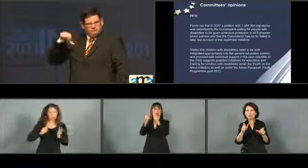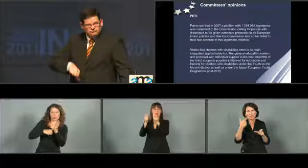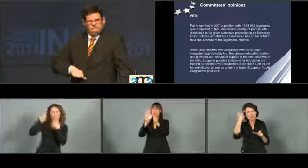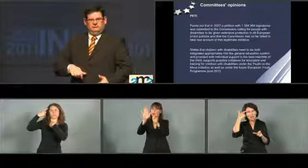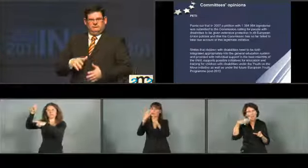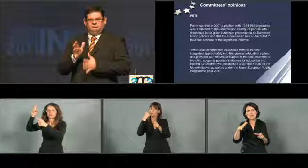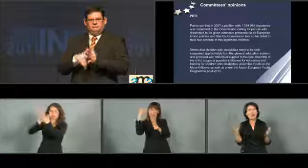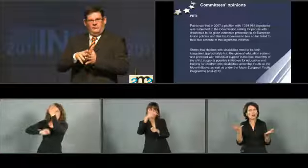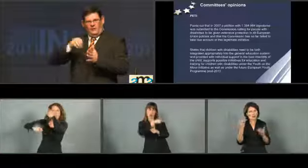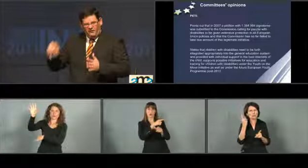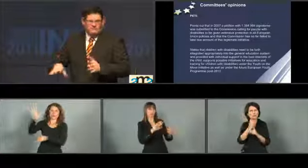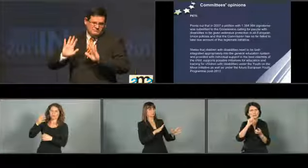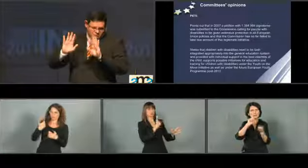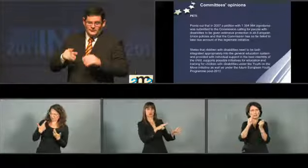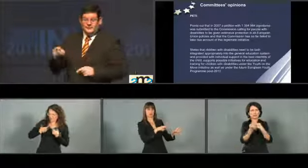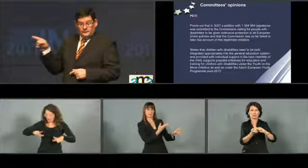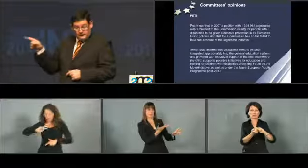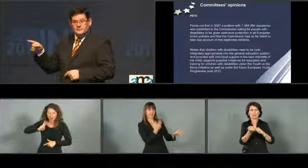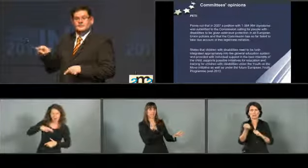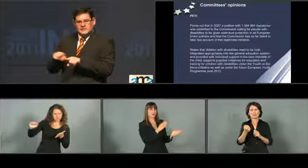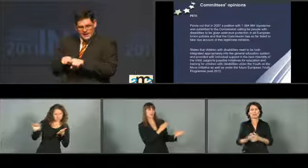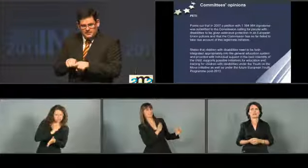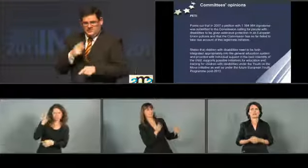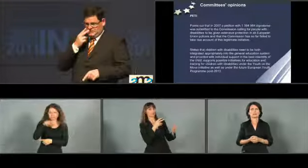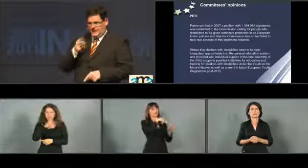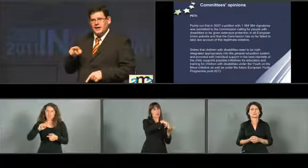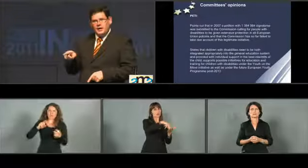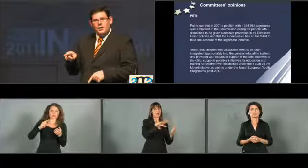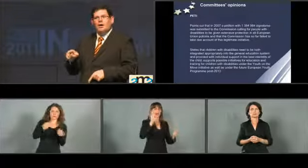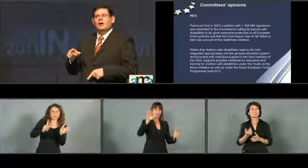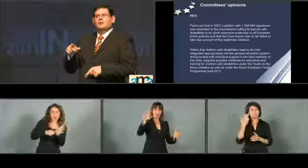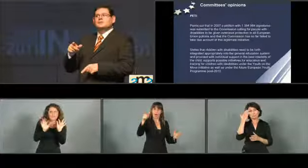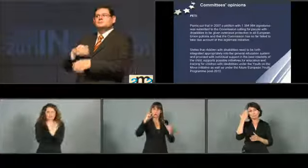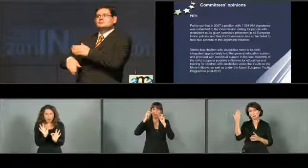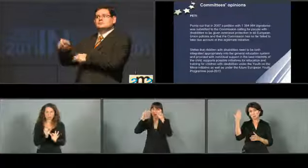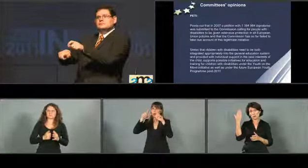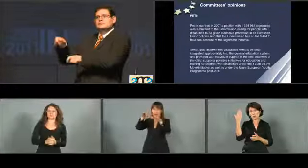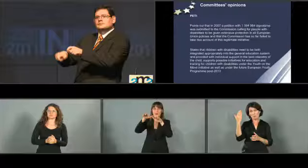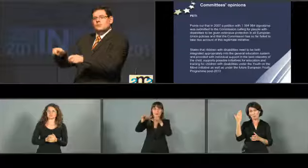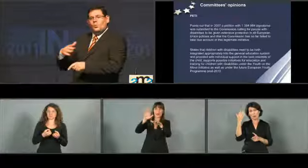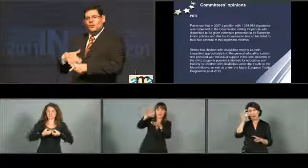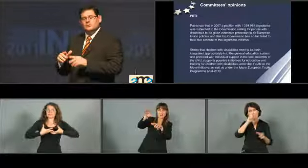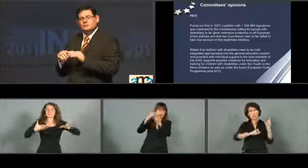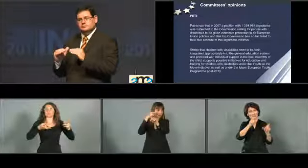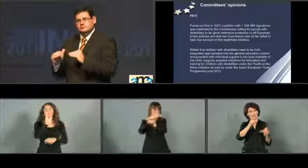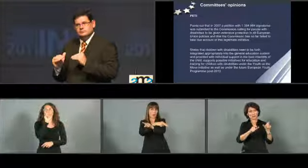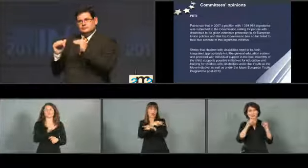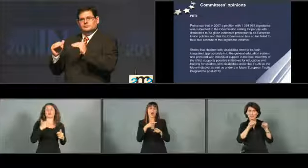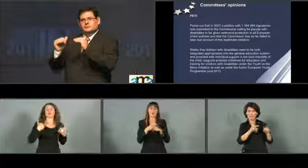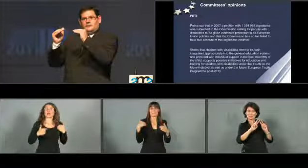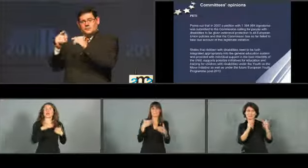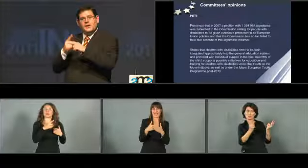malheureusement, font acte, alors qu'ils devraient, au contraire, montrer